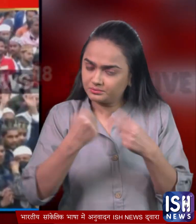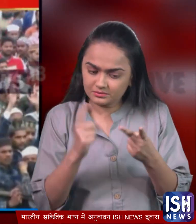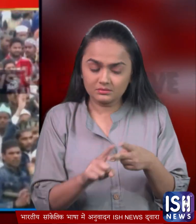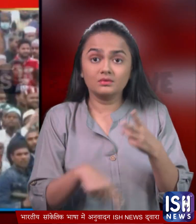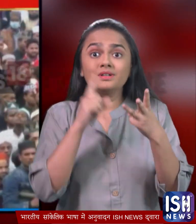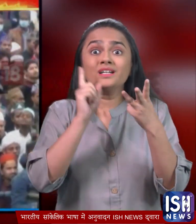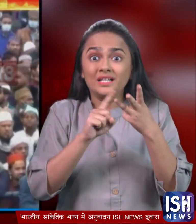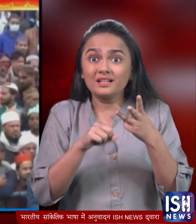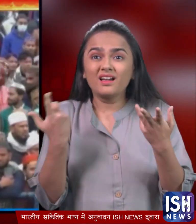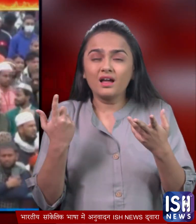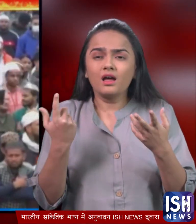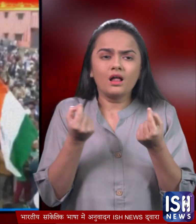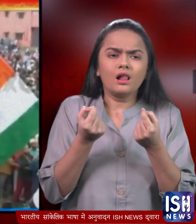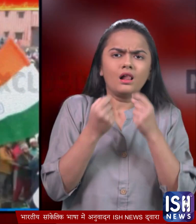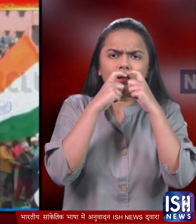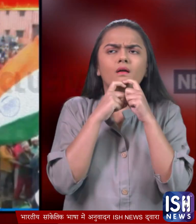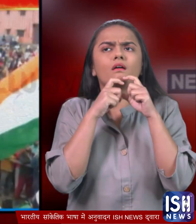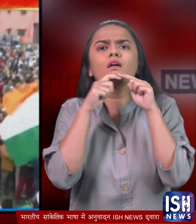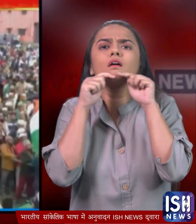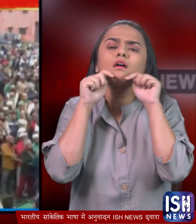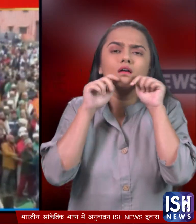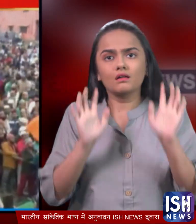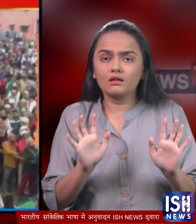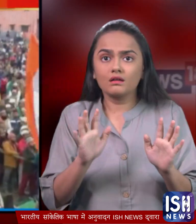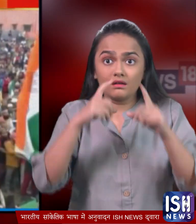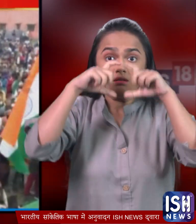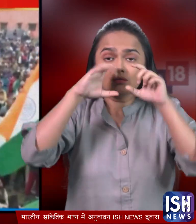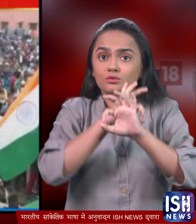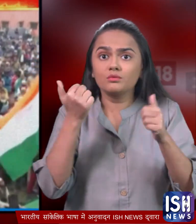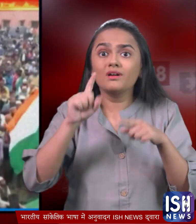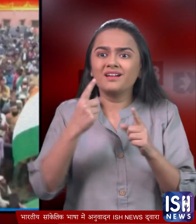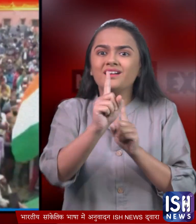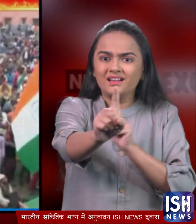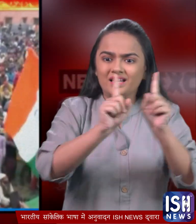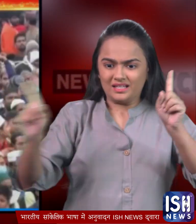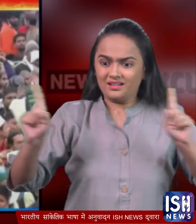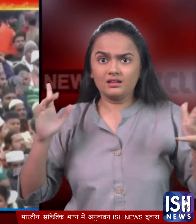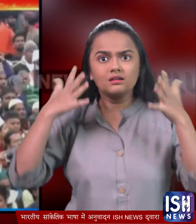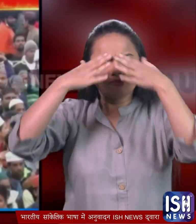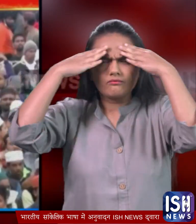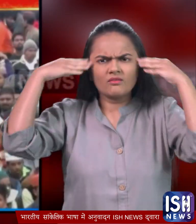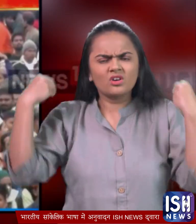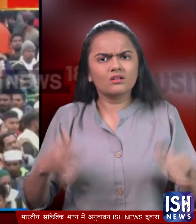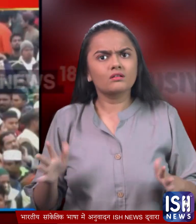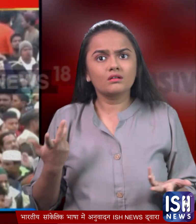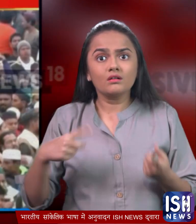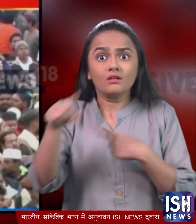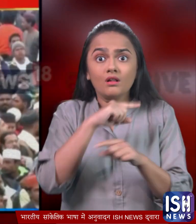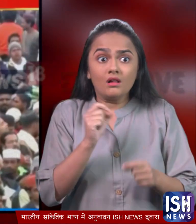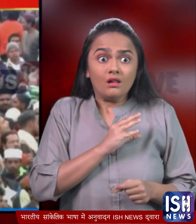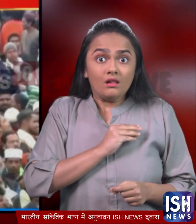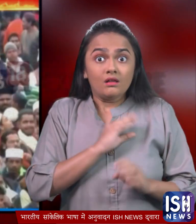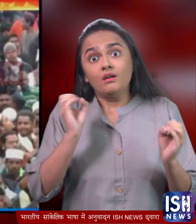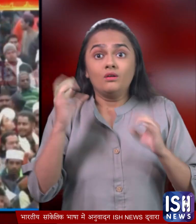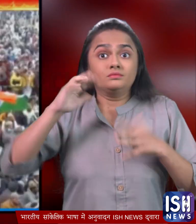जिन्होंने लगाए भी केवल खाना पूर्ति के लिए। और तीसरा ये कि सोशल डिस्टेंसिंग के बारे में जैसे वो सब भूल ही गए हों। लेकिन हाँ, उनमें कोई भी देश हित के